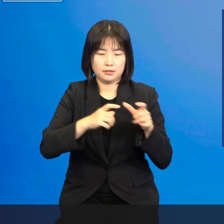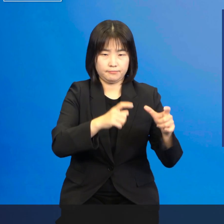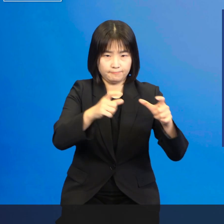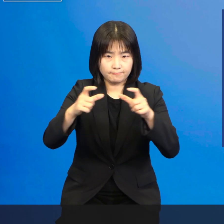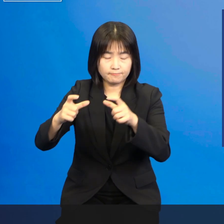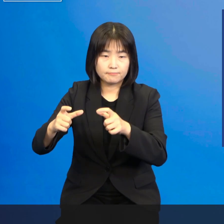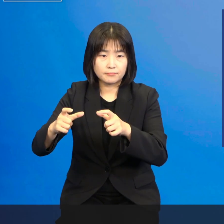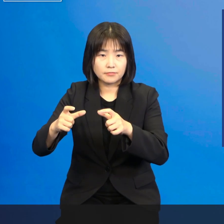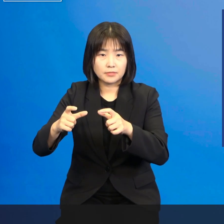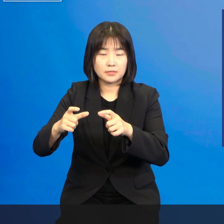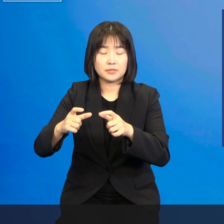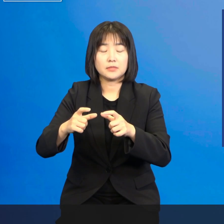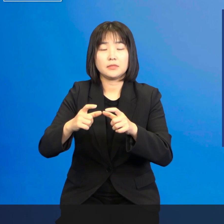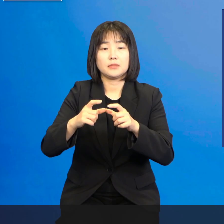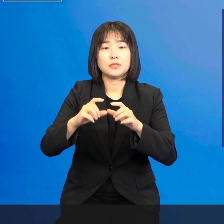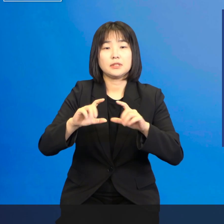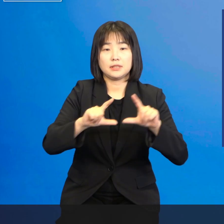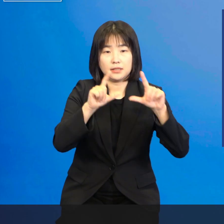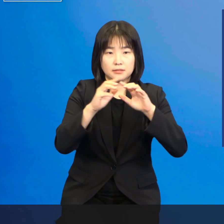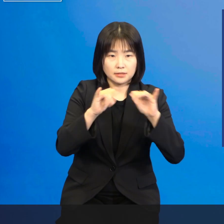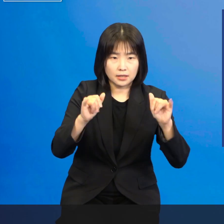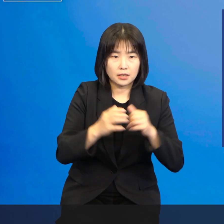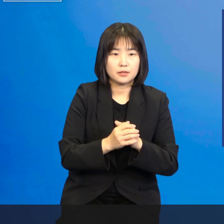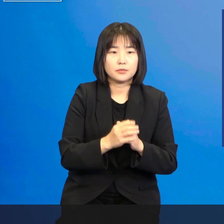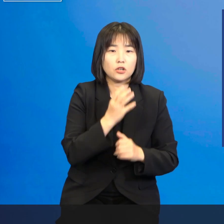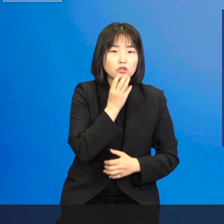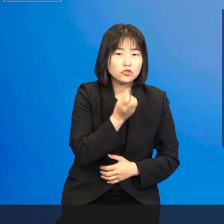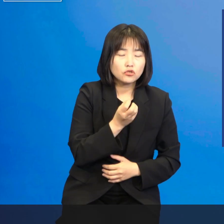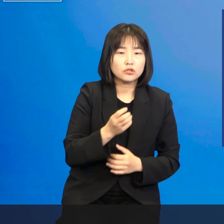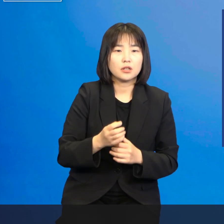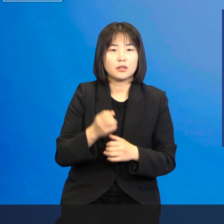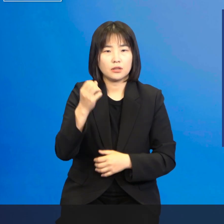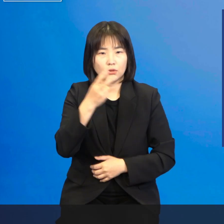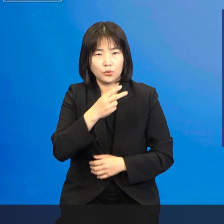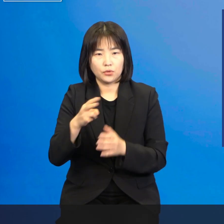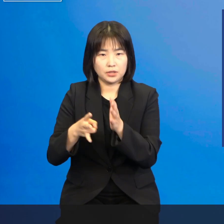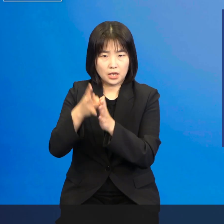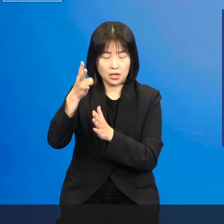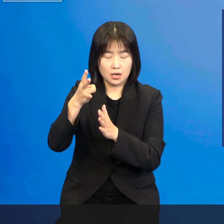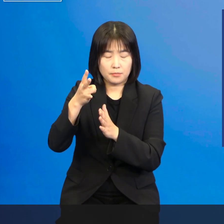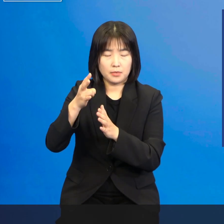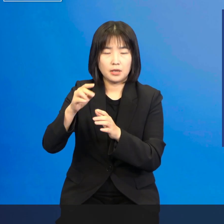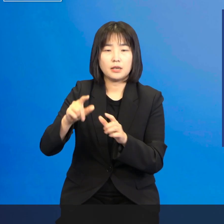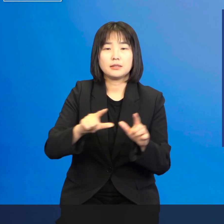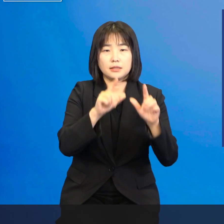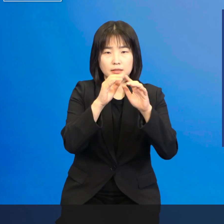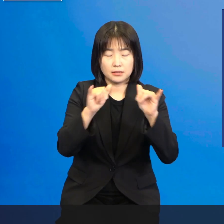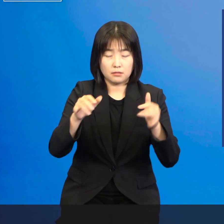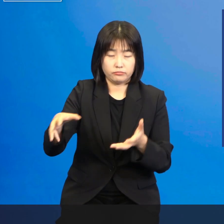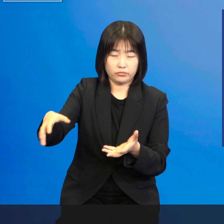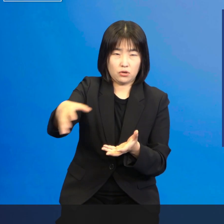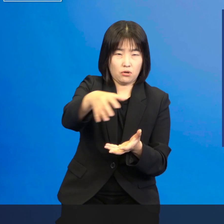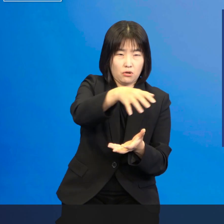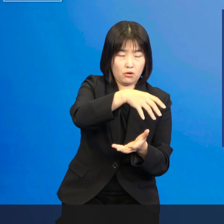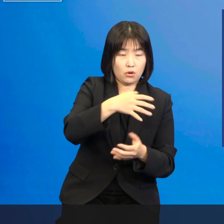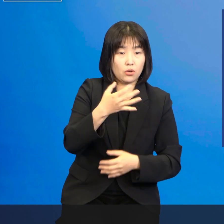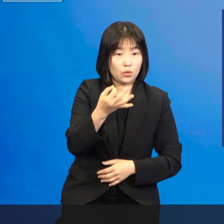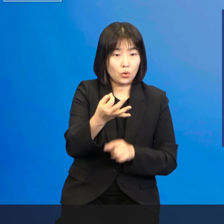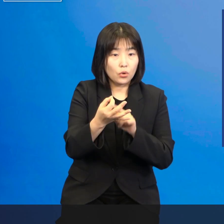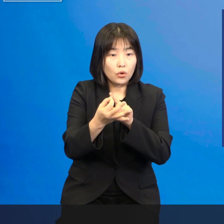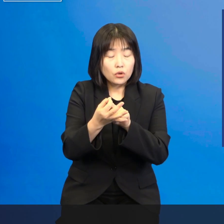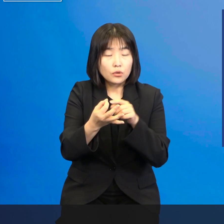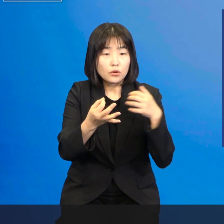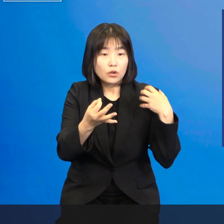지역에 사는 백성과 유다와 베냐민의 모든 백성과 예루살렘 주민에게서 거두어 들인